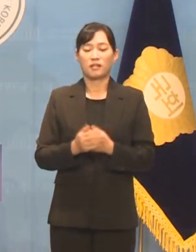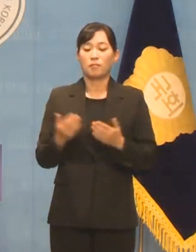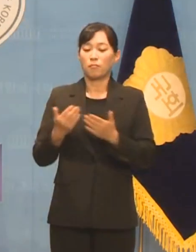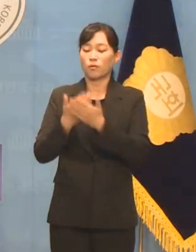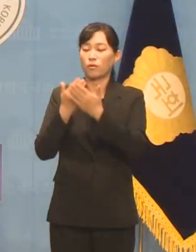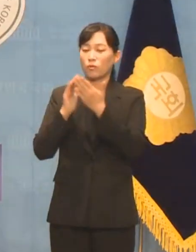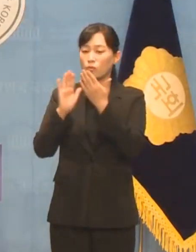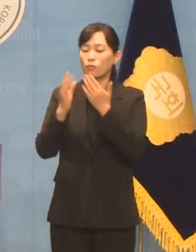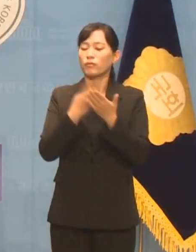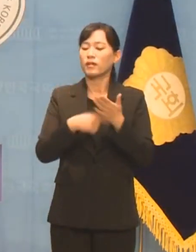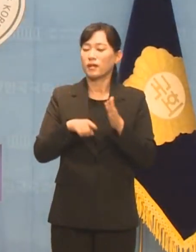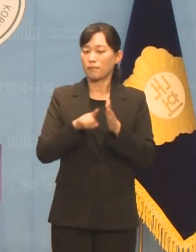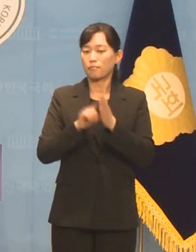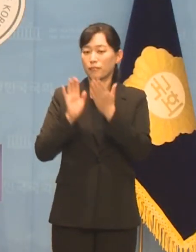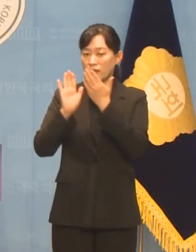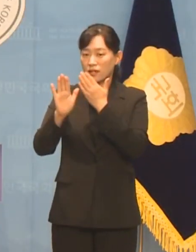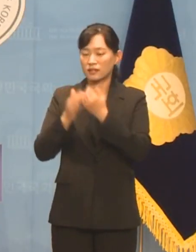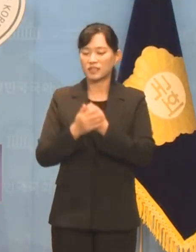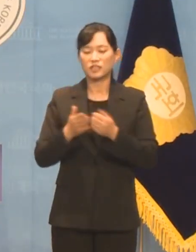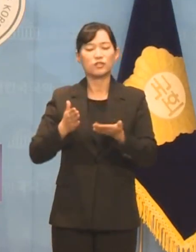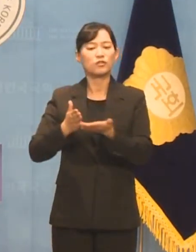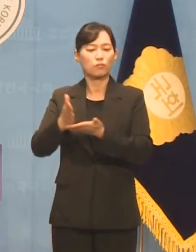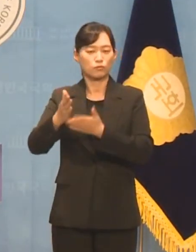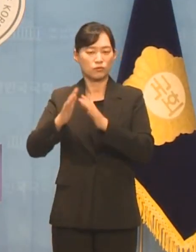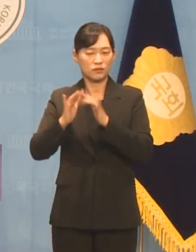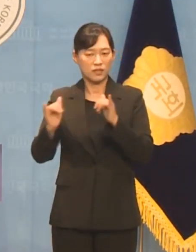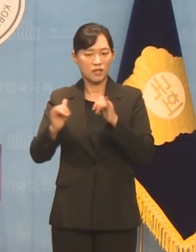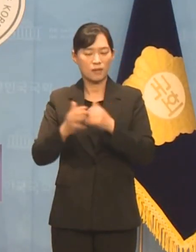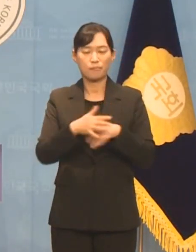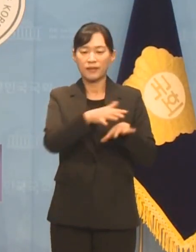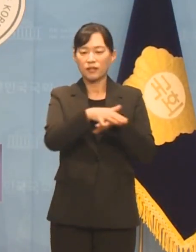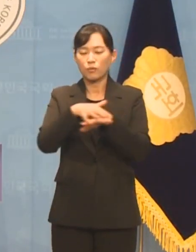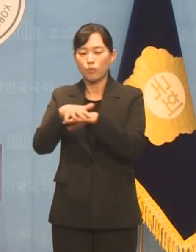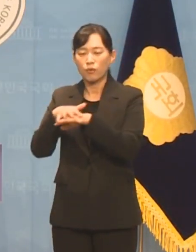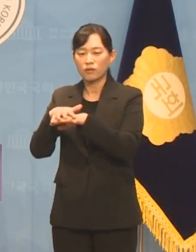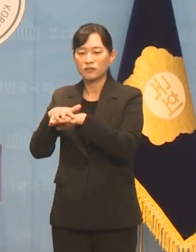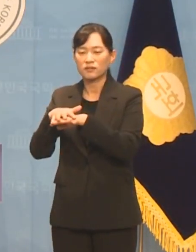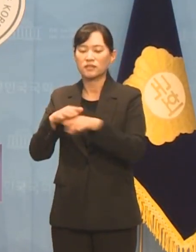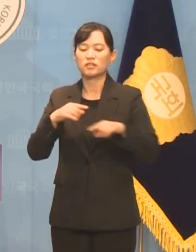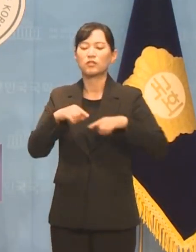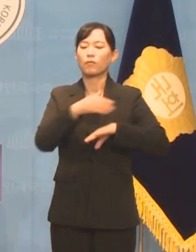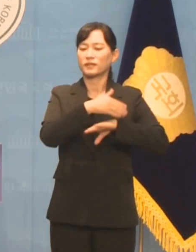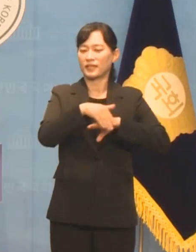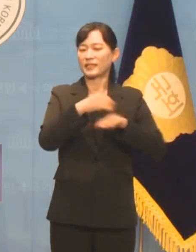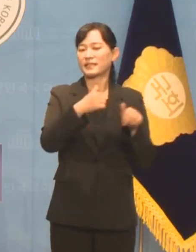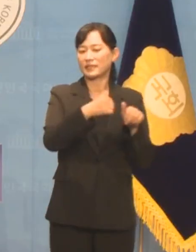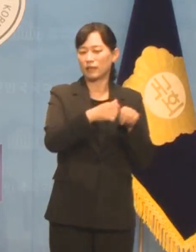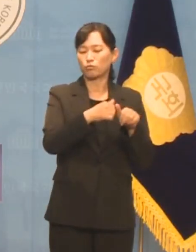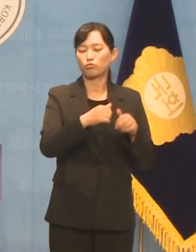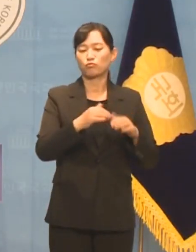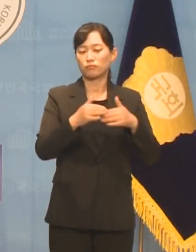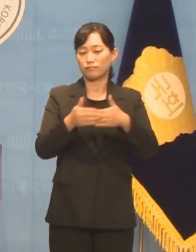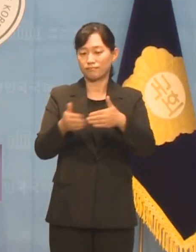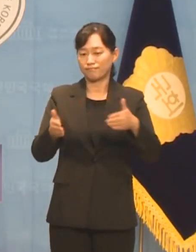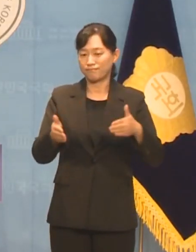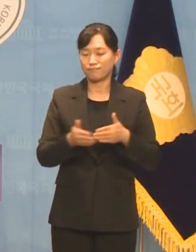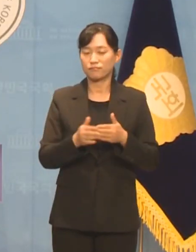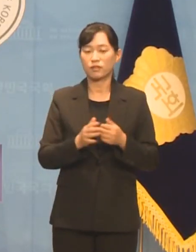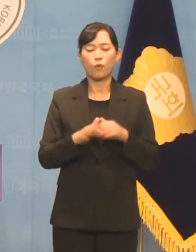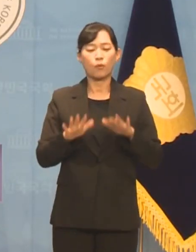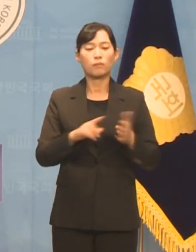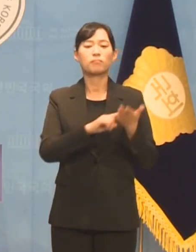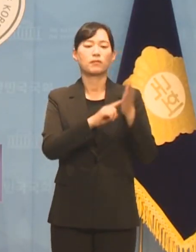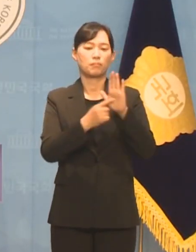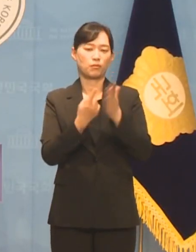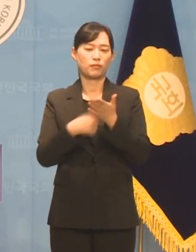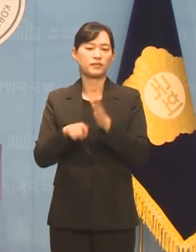위한 미래라는 전문가 네트워크형 정책 자문그룹입니다. 오늘 제 정책 발표를 위해서 이